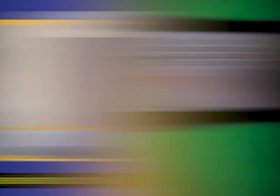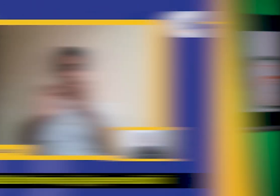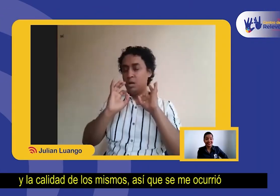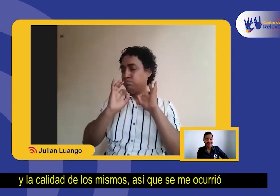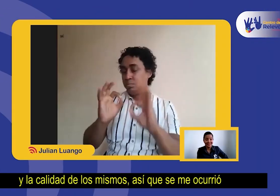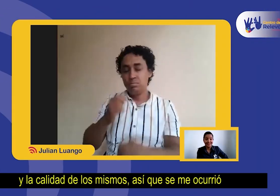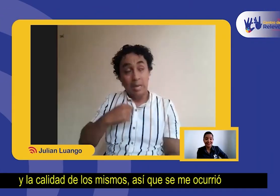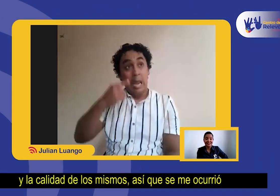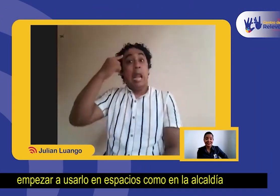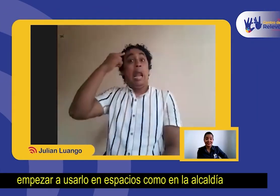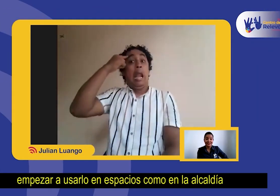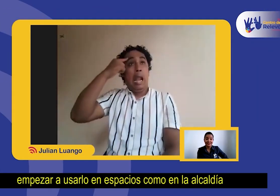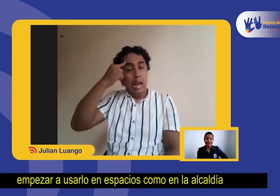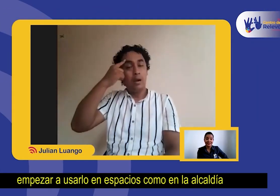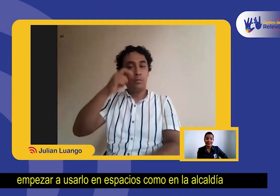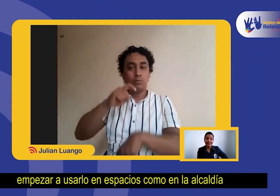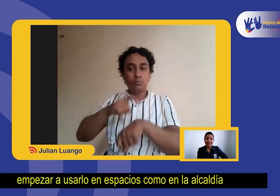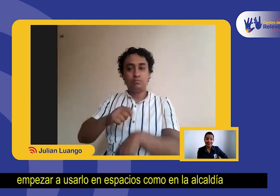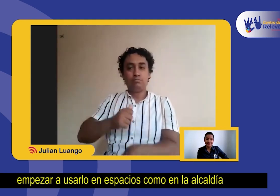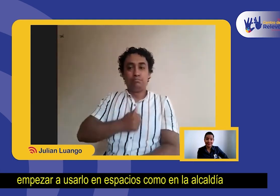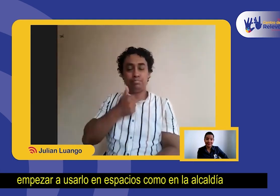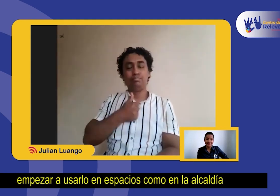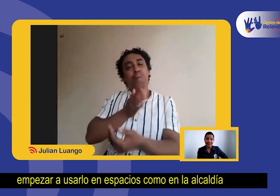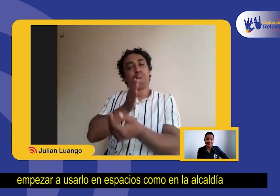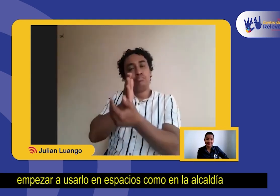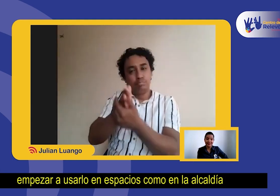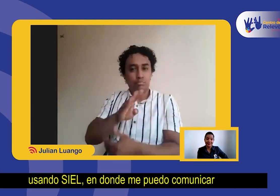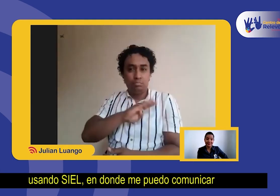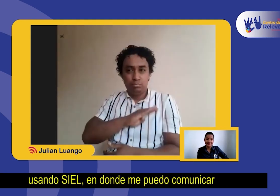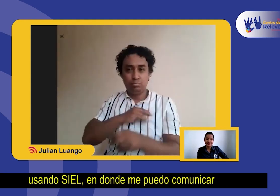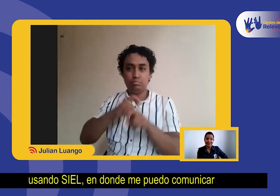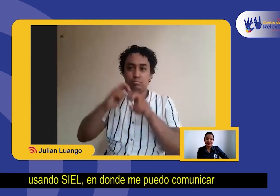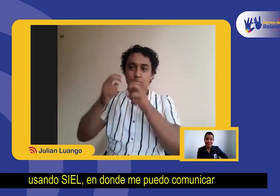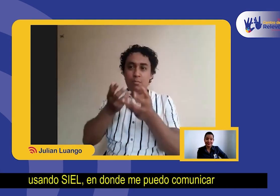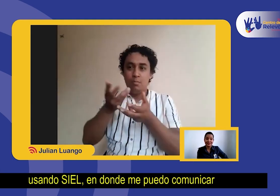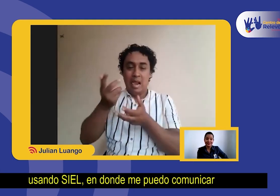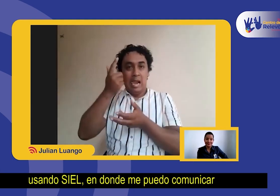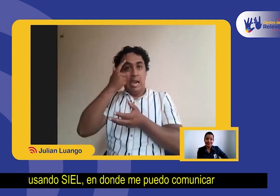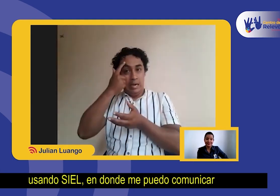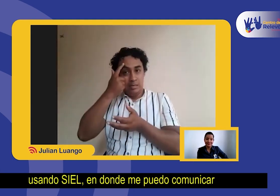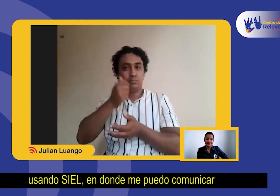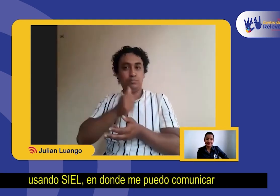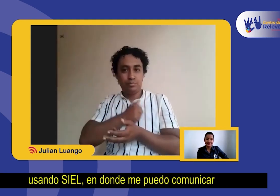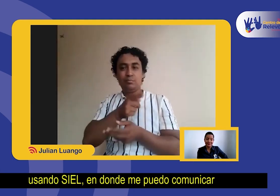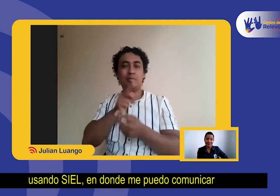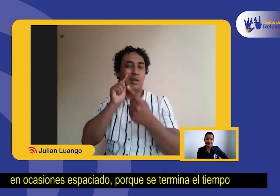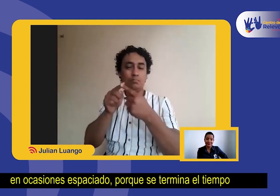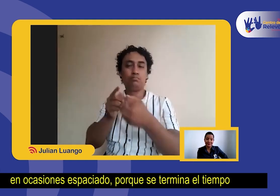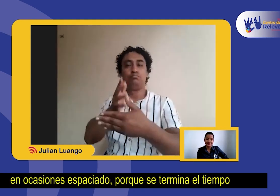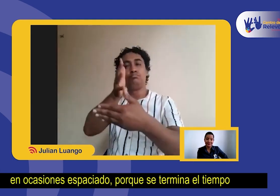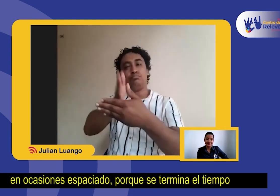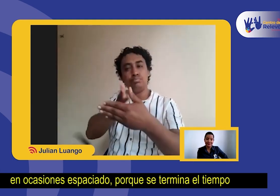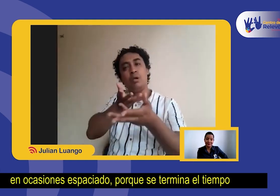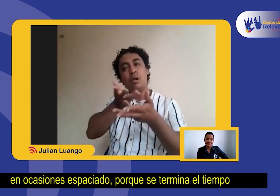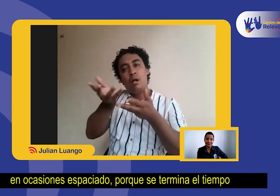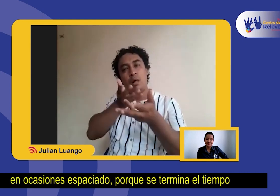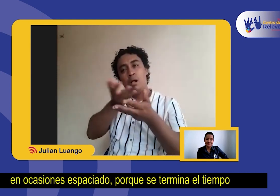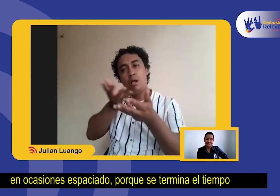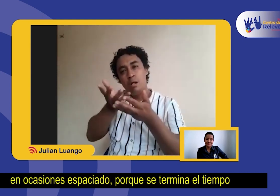Así que se me ocurrió empezar a usarlos en espacios como la alcaldía usando Ciel, en donde me puedo comunicar. En ocasiones espaciado, porque se